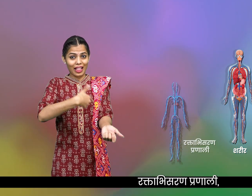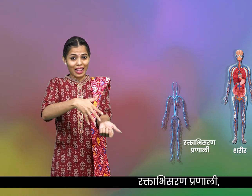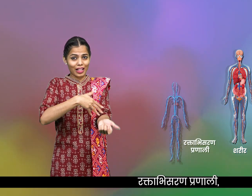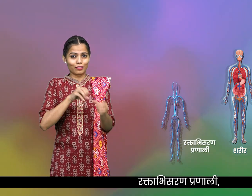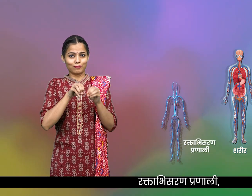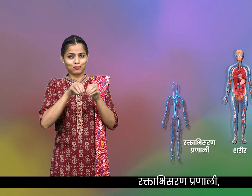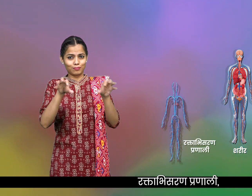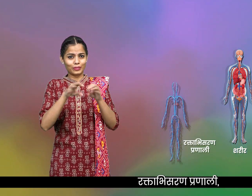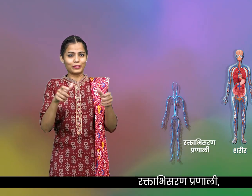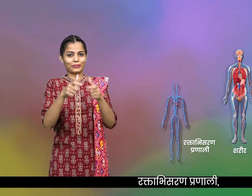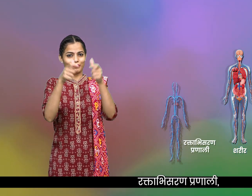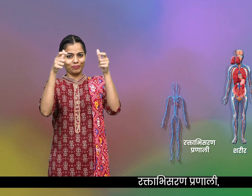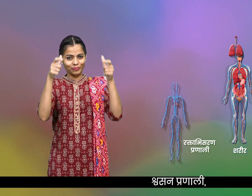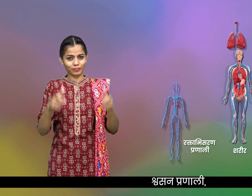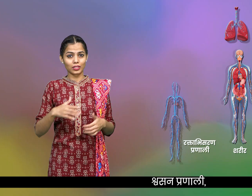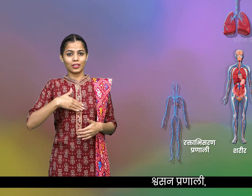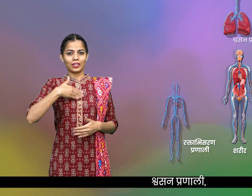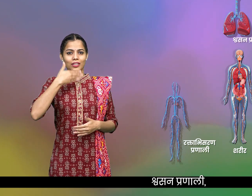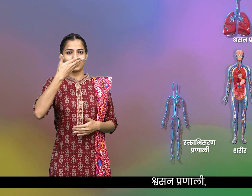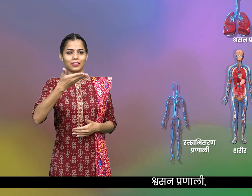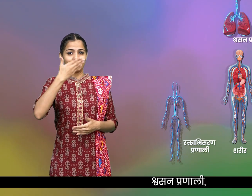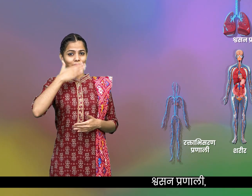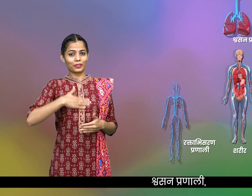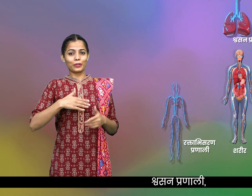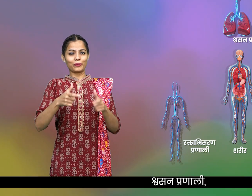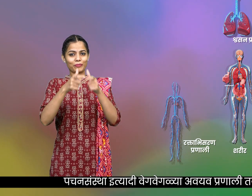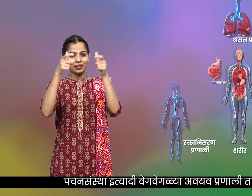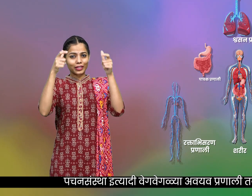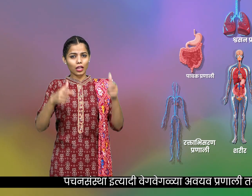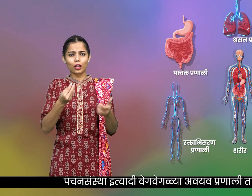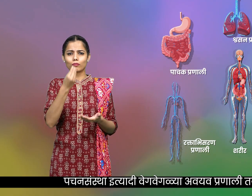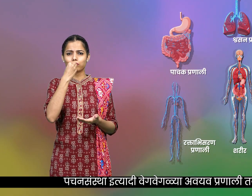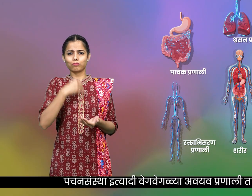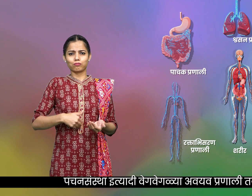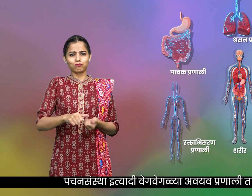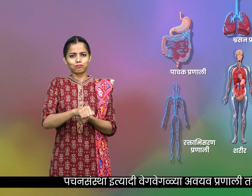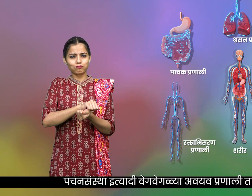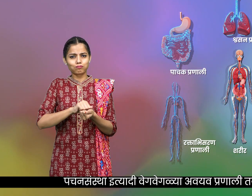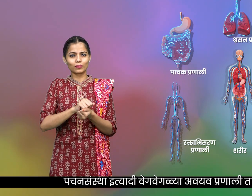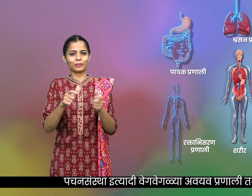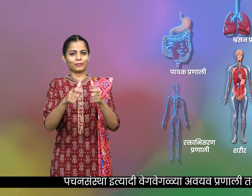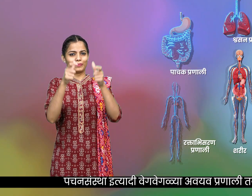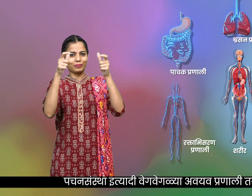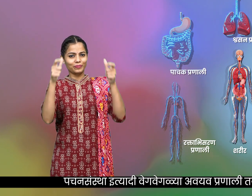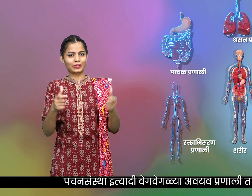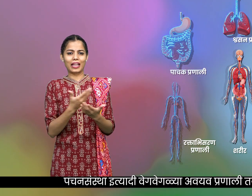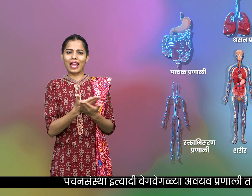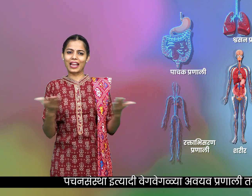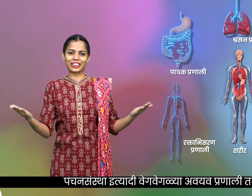रक्ताभिसरण प्रणाली, श्वसन प्रणाली, पचनसंस्था इत्यादी वेगवेगळ्या अवयव प्रणाली तयार